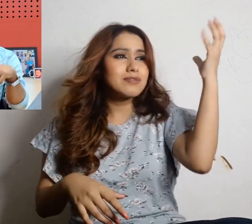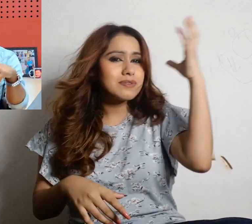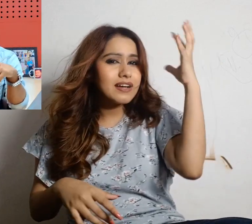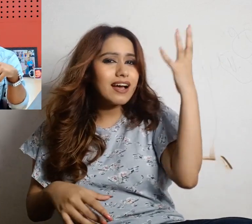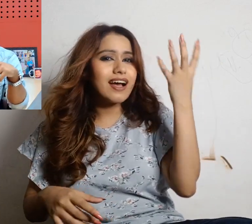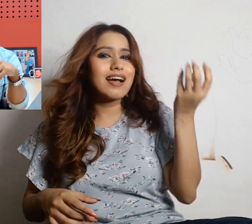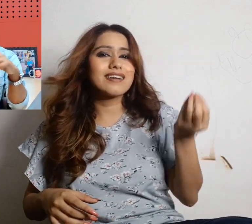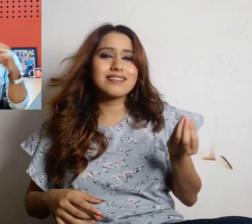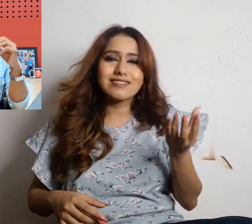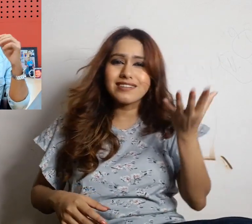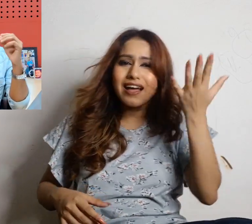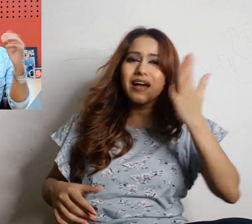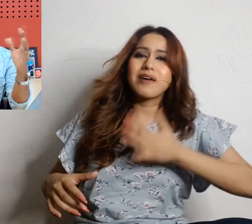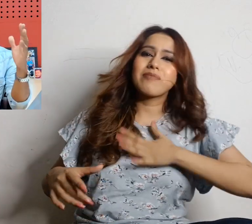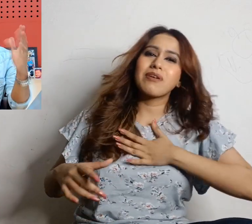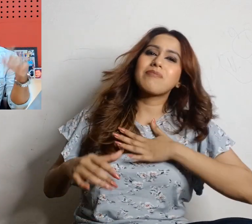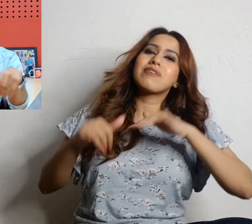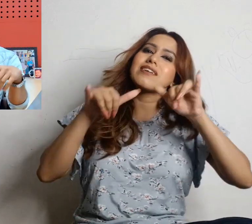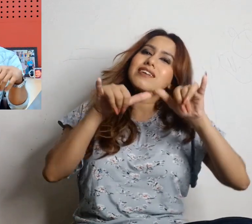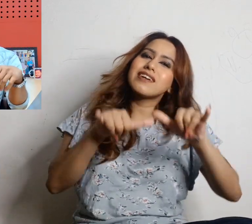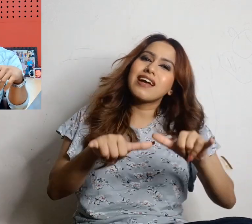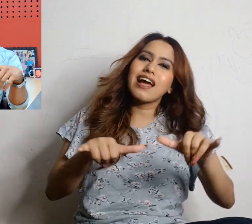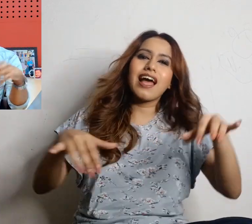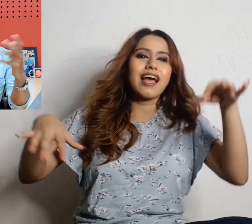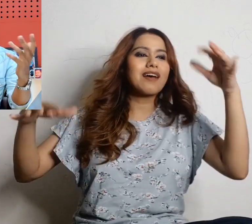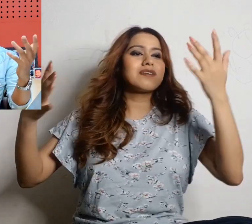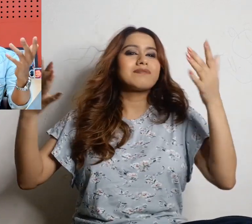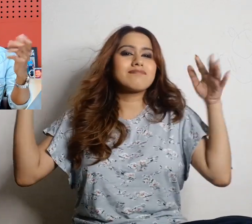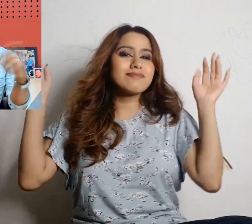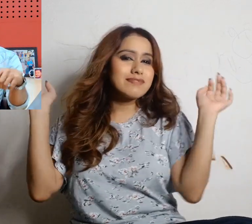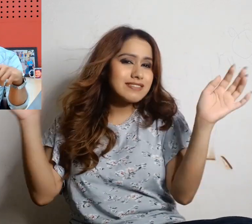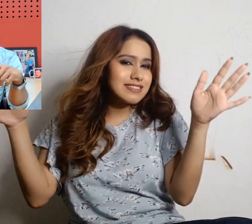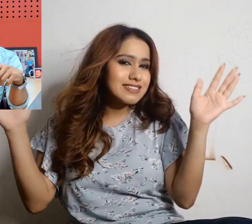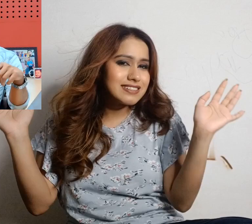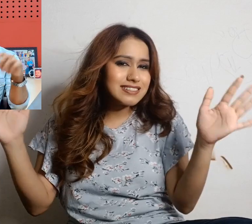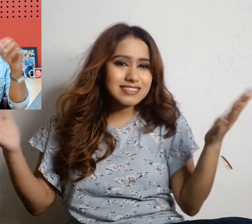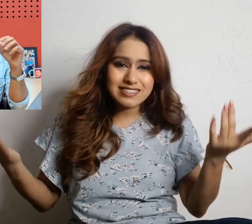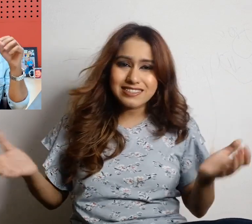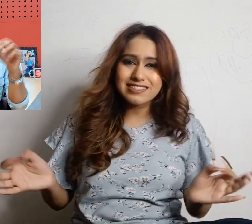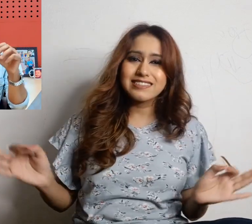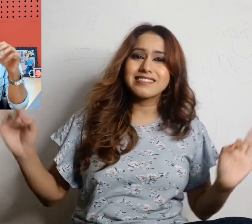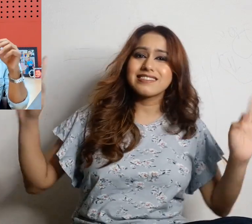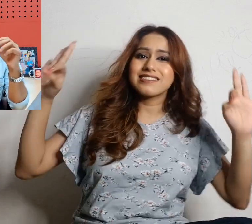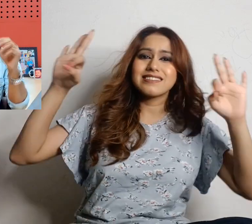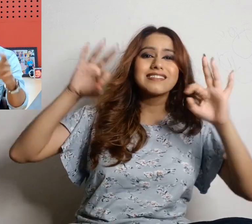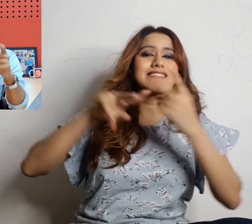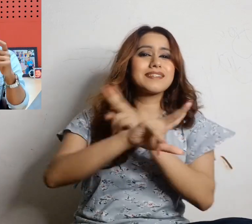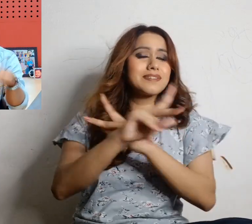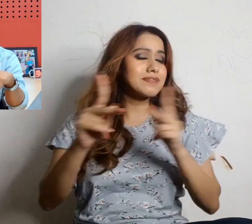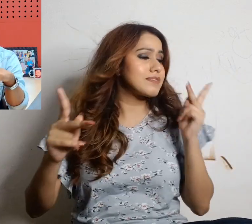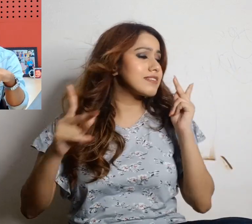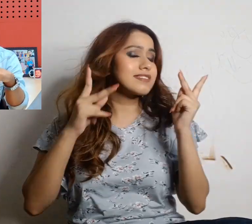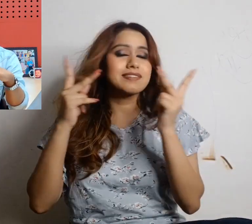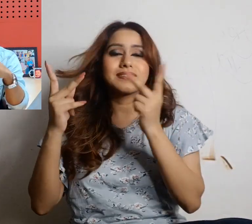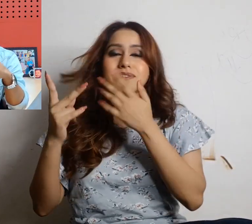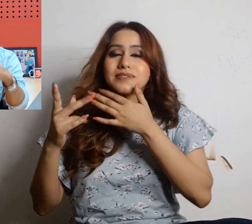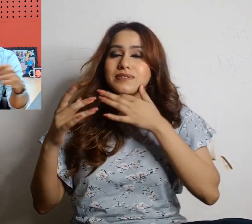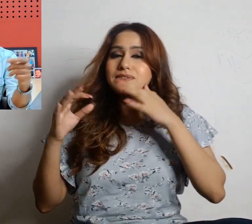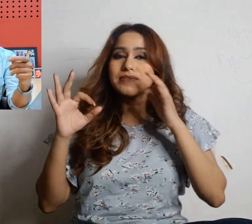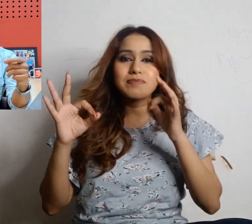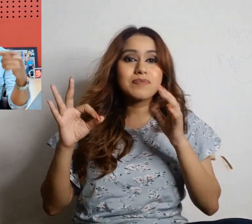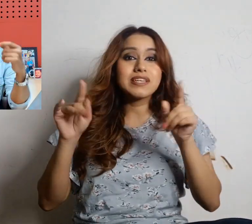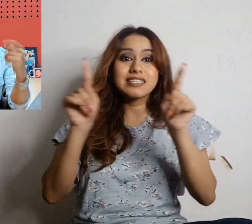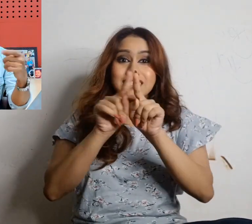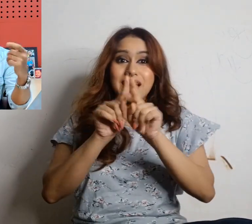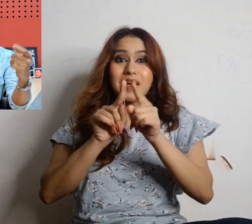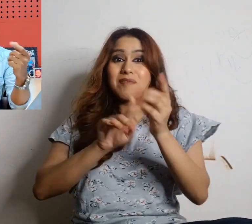देखता, सनराइज देखता, पेड़ों पर बैठा रहता घंटों तक, नाचते हुए मोरों को देखता। जब हल्की बरसात होती उसे एंजॉय करता। जब